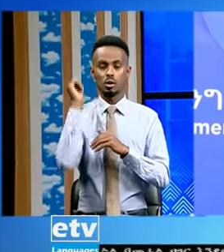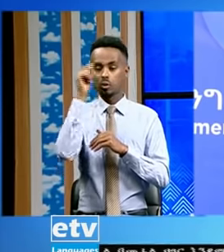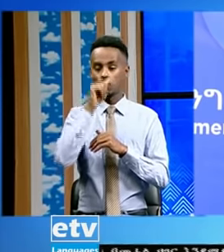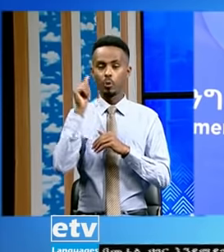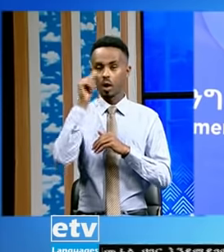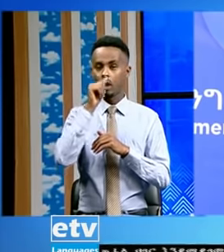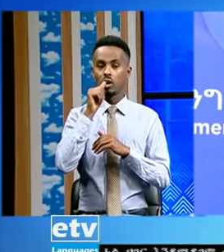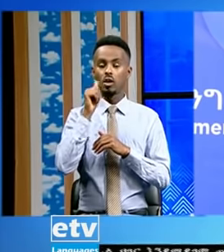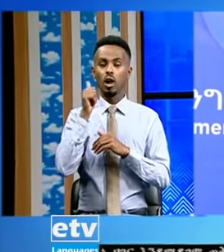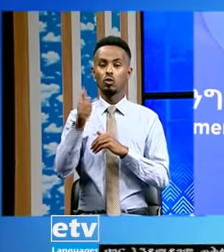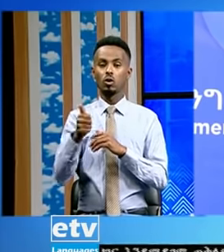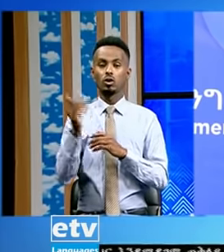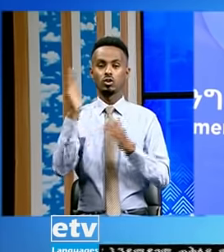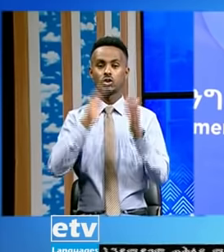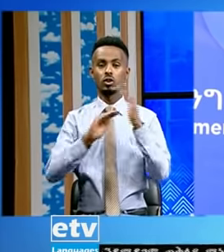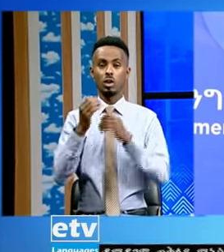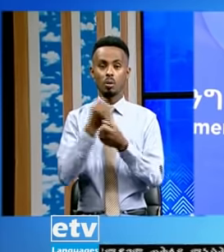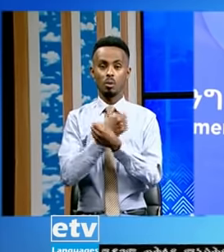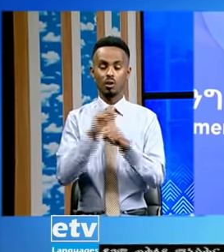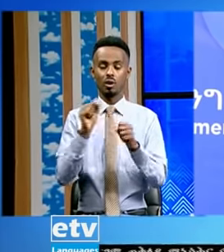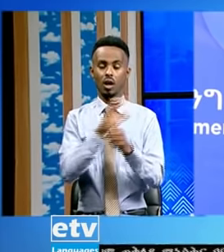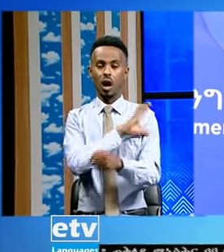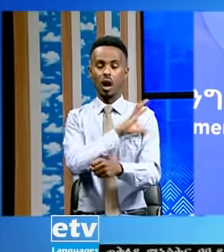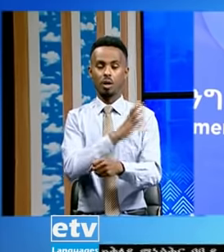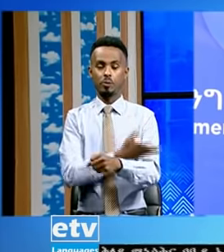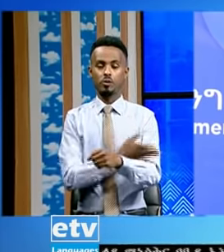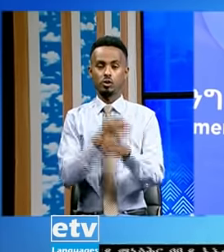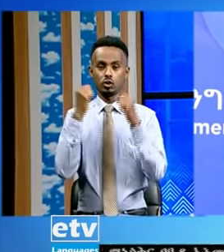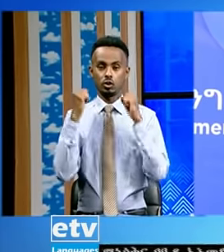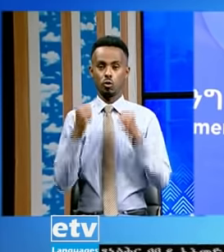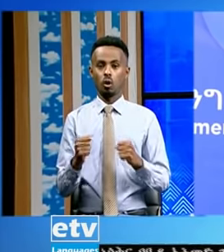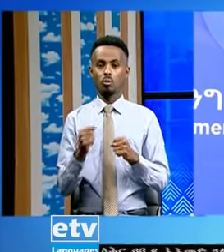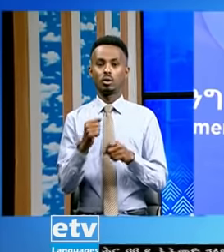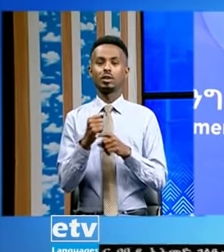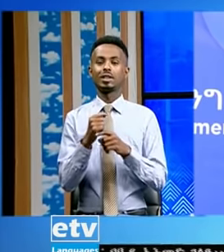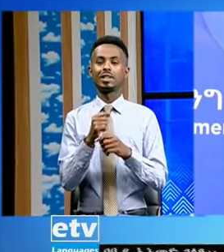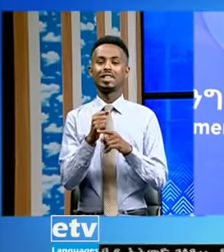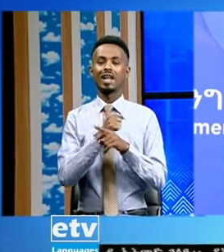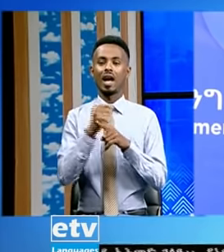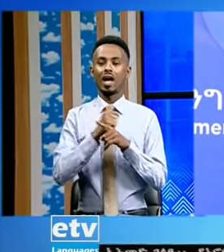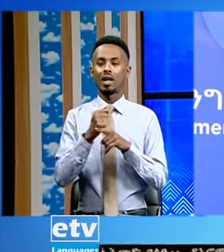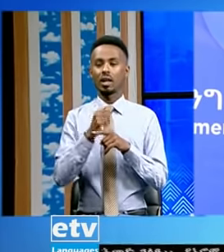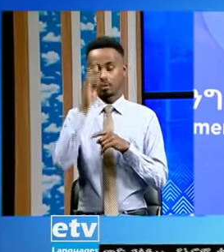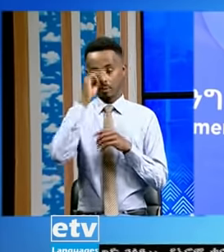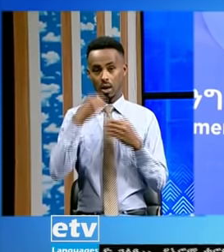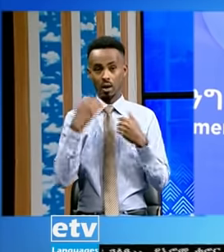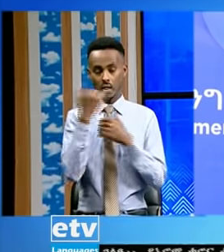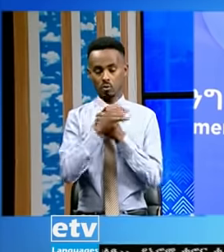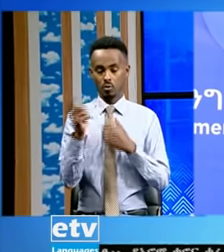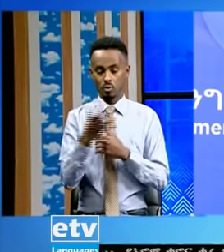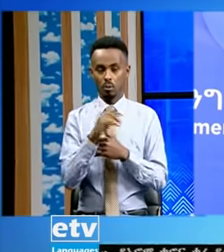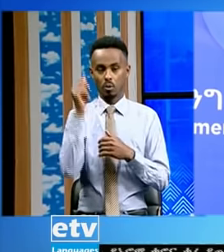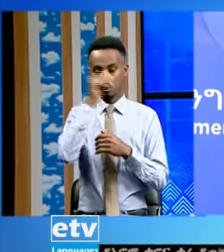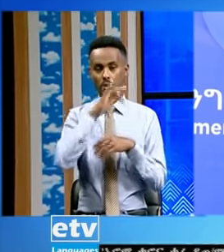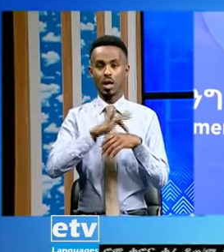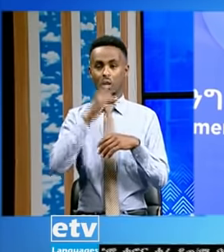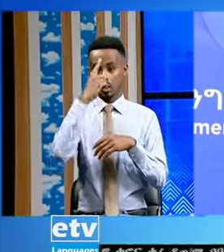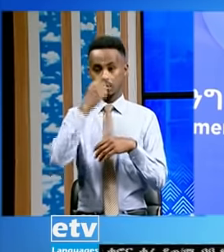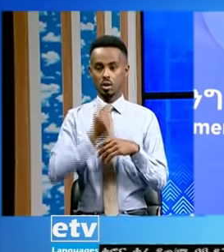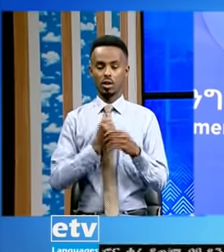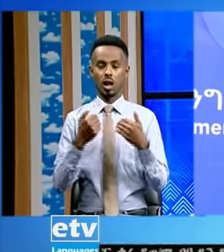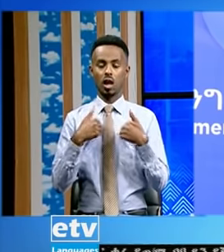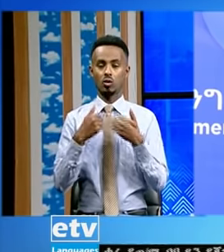ኢትዮጵያ የራስዋን ችግር ለመፍታት አቅም ችሎታም ስልጣንም ያላት ሀገር መሆኑንና በኢትዮጵያ ላይ እምነት